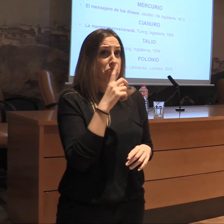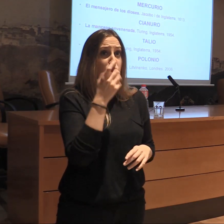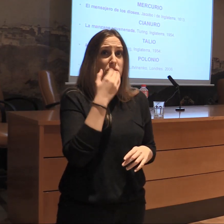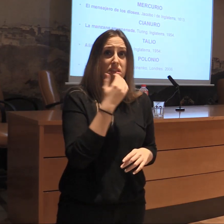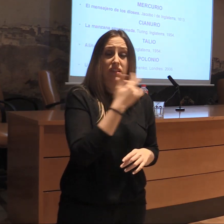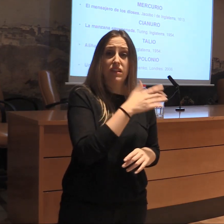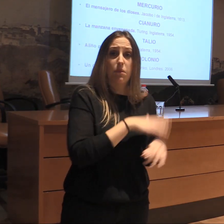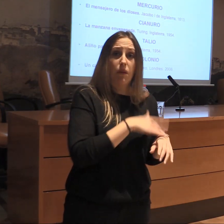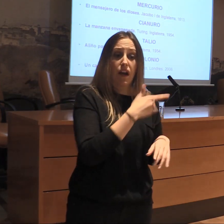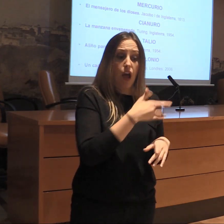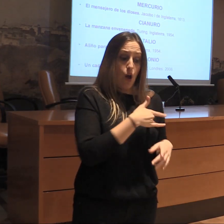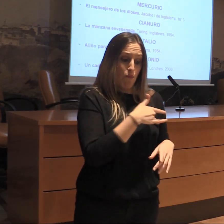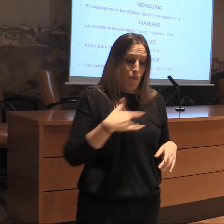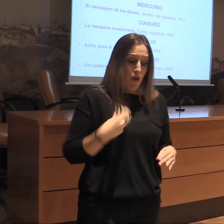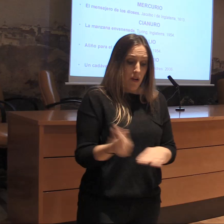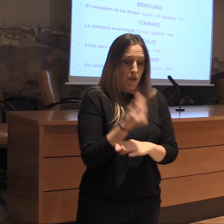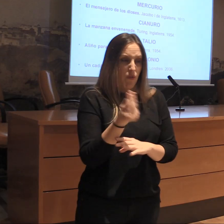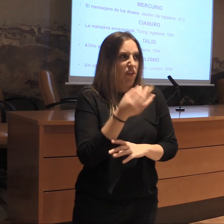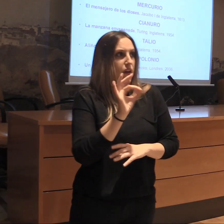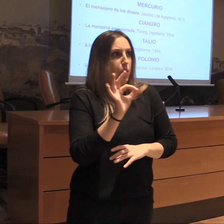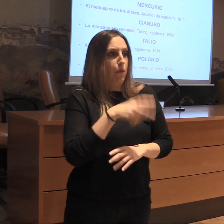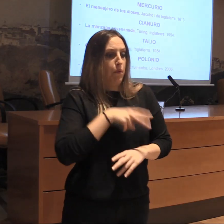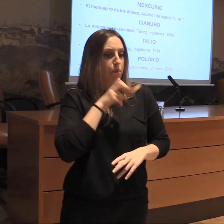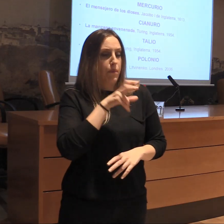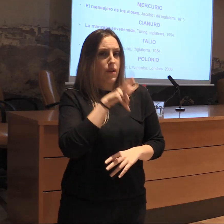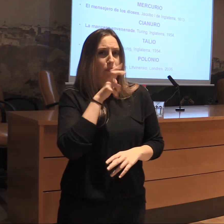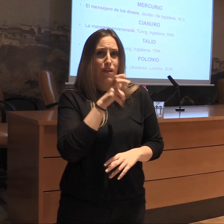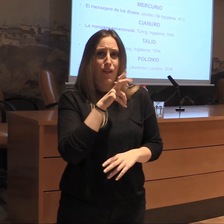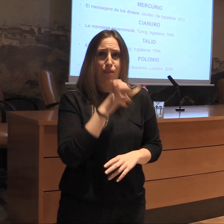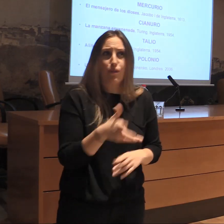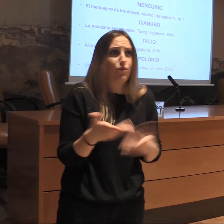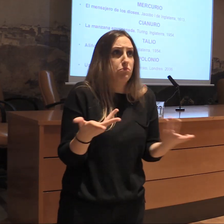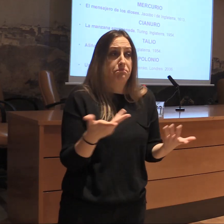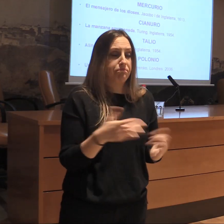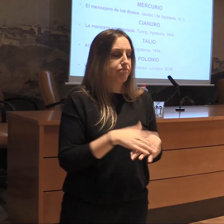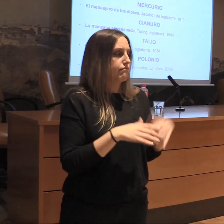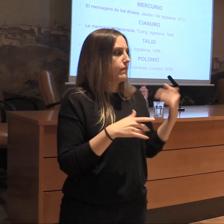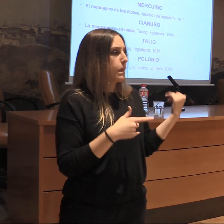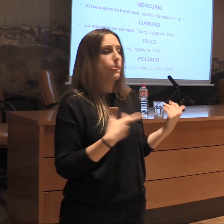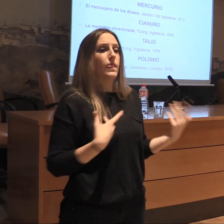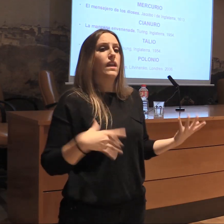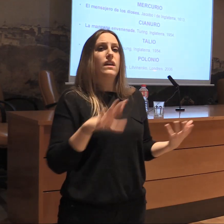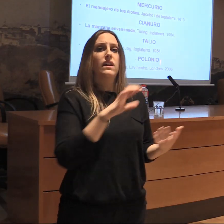o los pulmones. Bueno, el radio tiene relación con el polonio